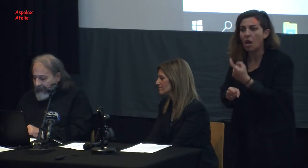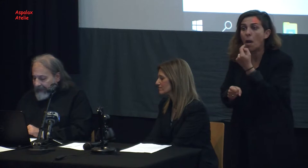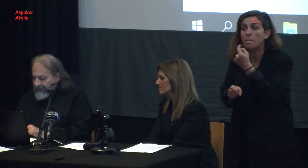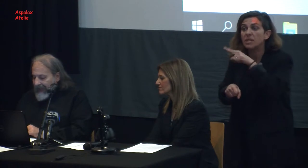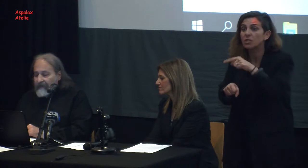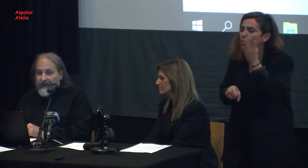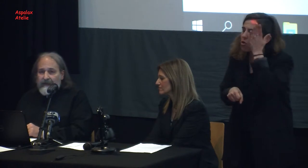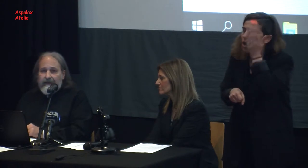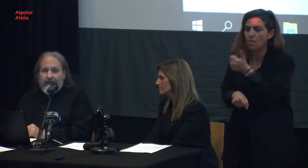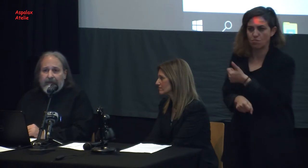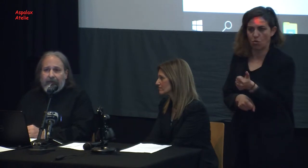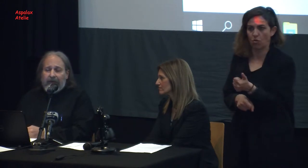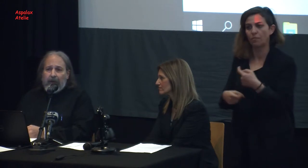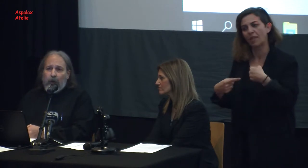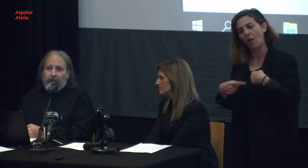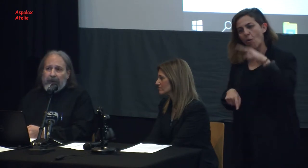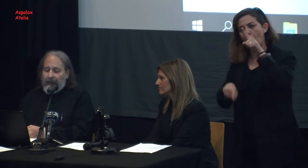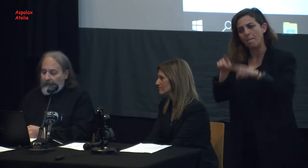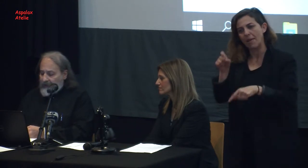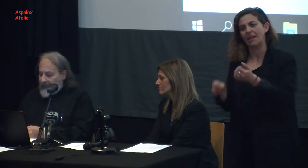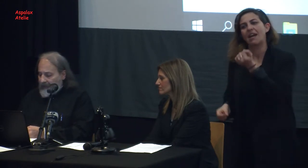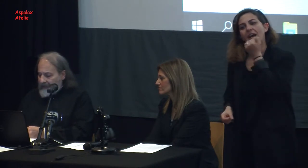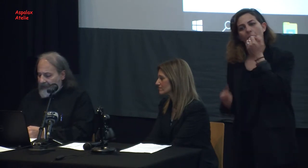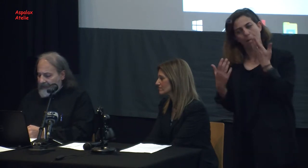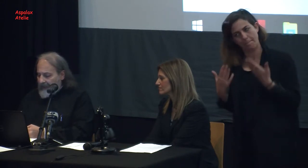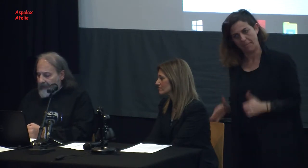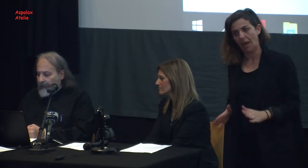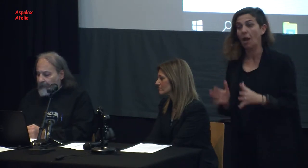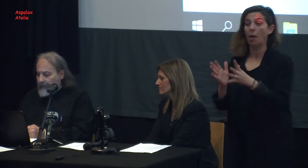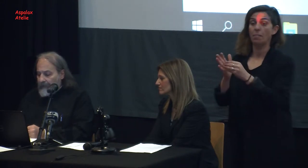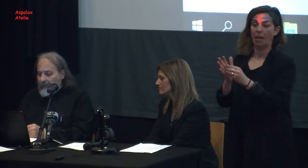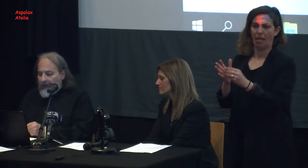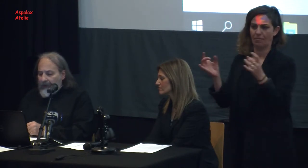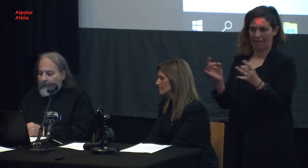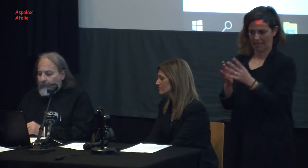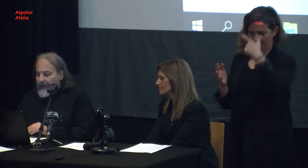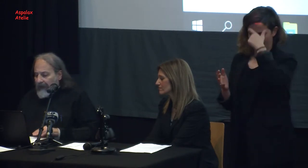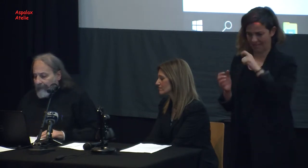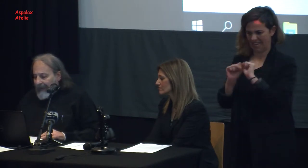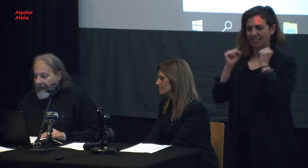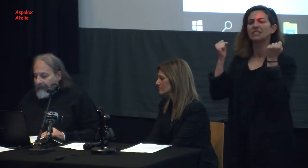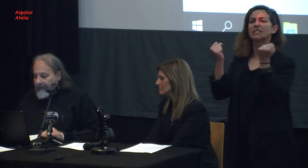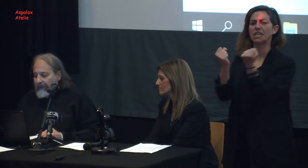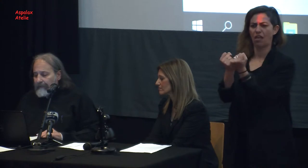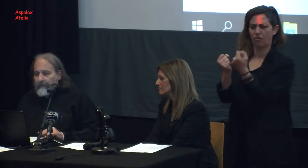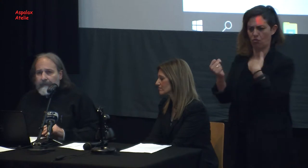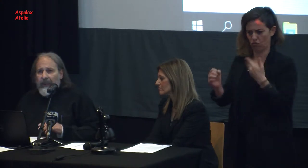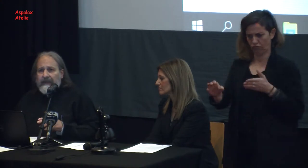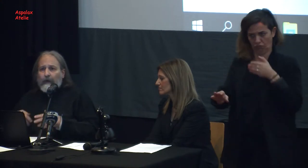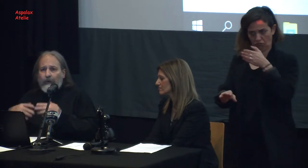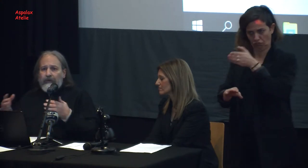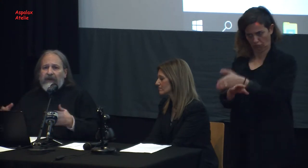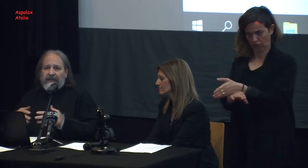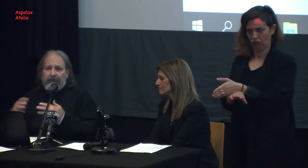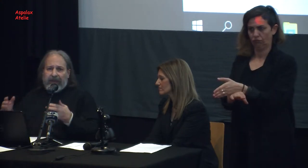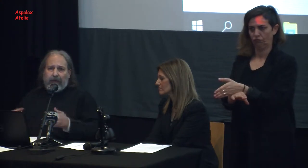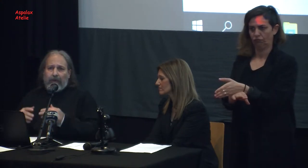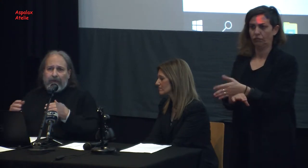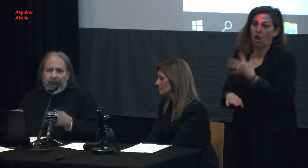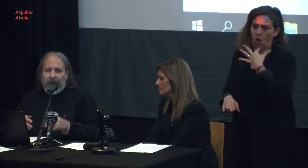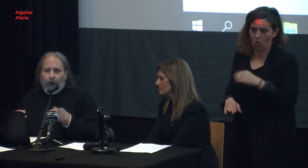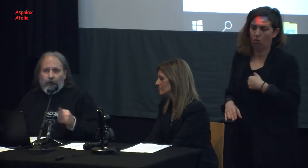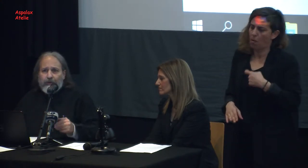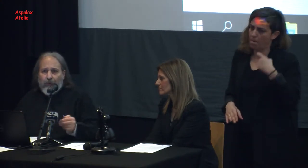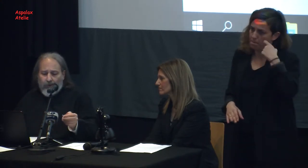Έκανα και μερικές γκάφες, όπως παραδείγματος χάρη σε ένα συνέδριο που είχα πάει, γιατί εξακολουθούσα να